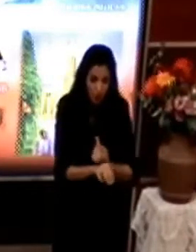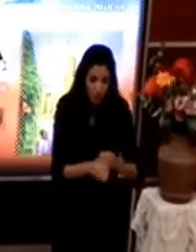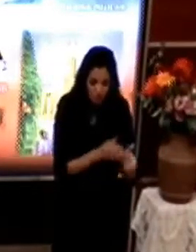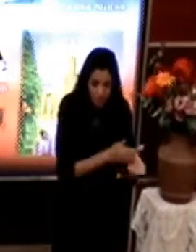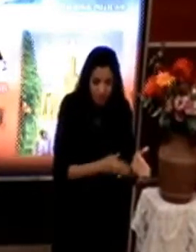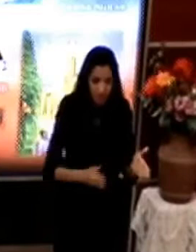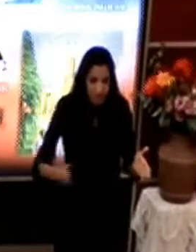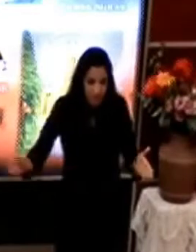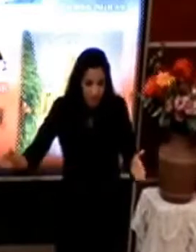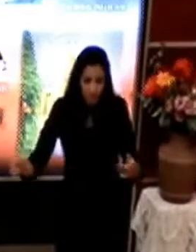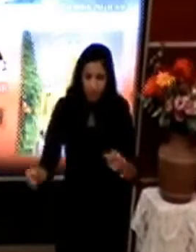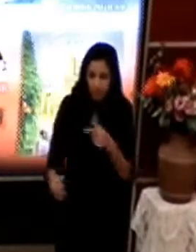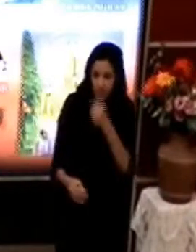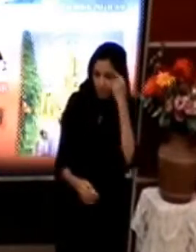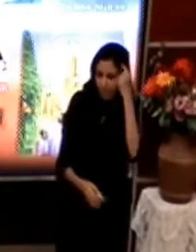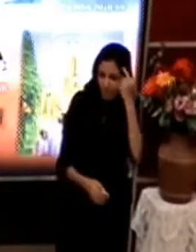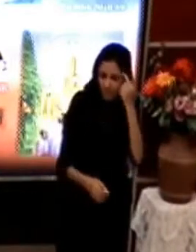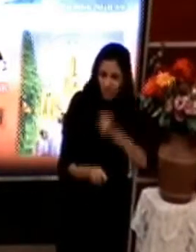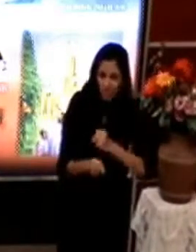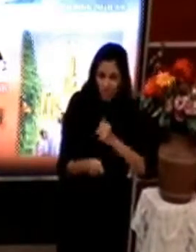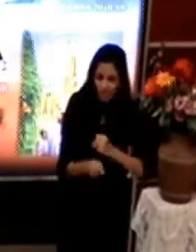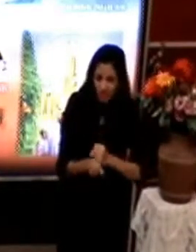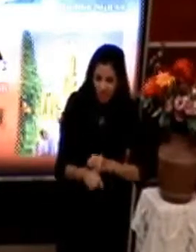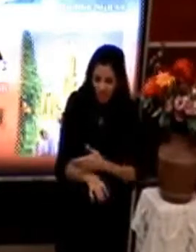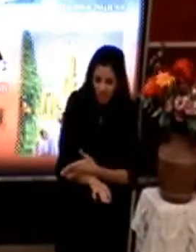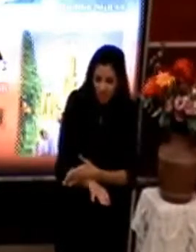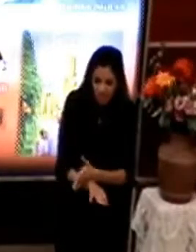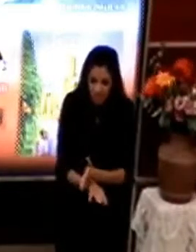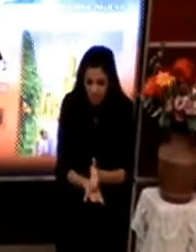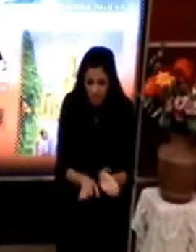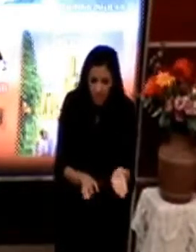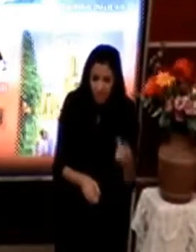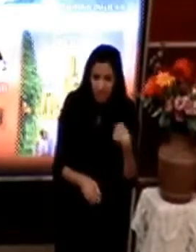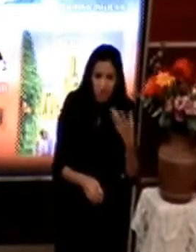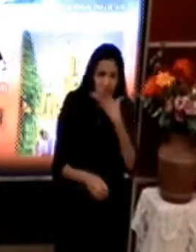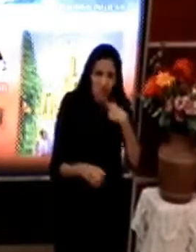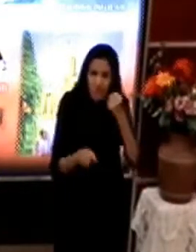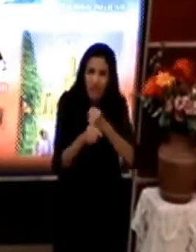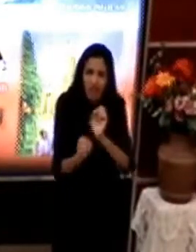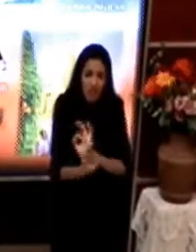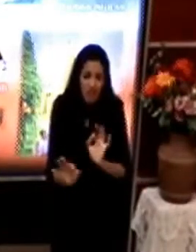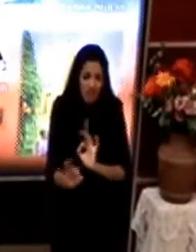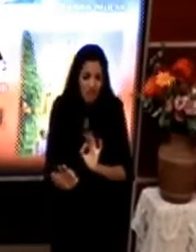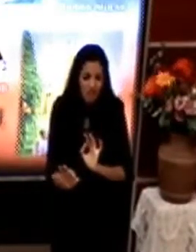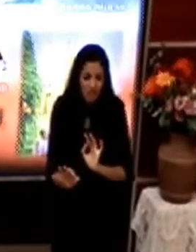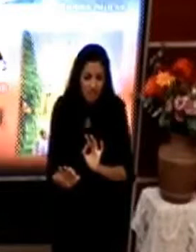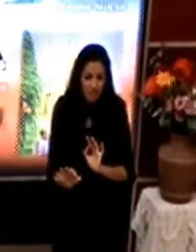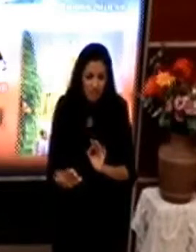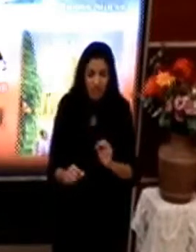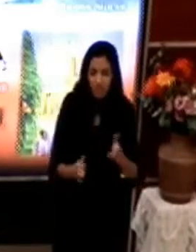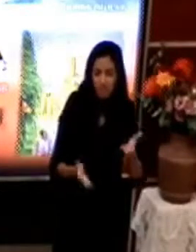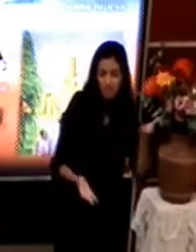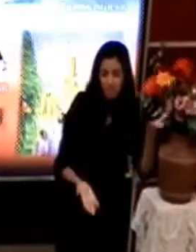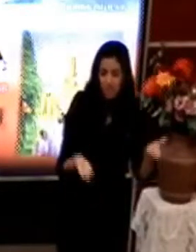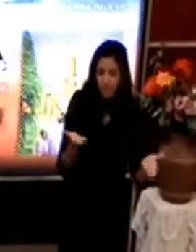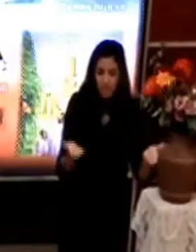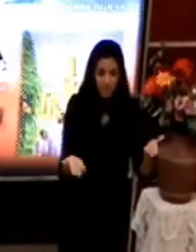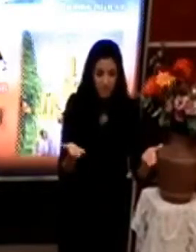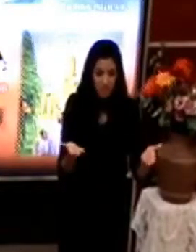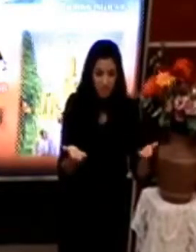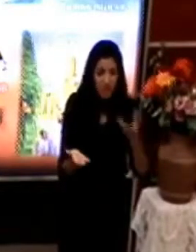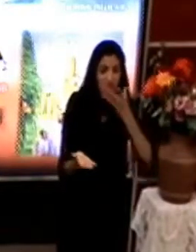trabajo tantas horas y no hago nada para Dios. Digo, sí. Hago eso, puedo trabajar la misma cantidad de horas para Dios y otra persona se